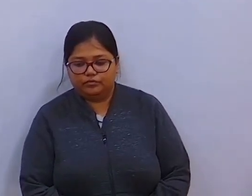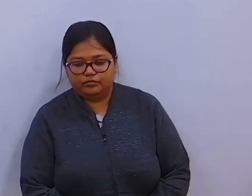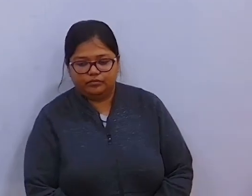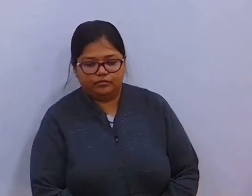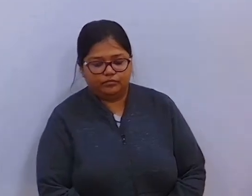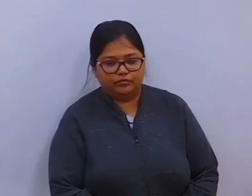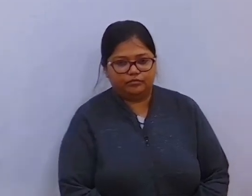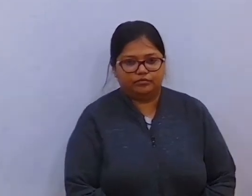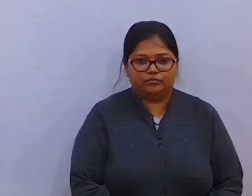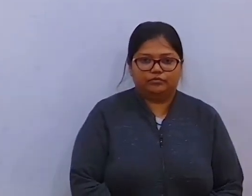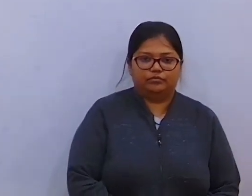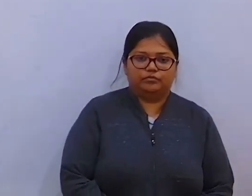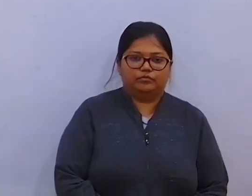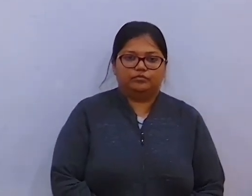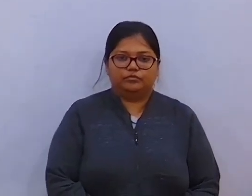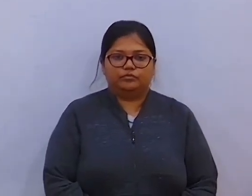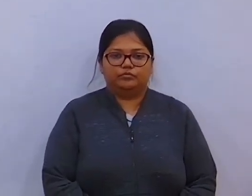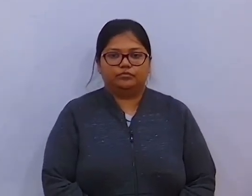भारतीय